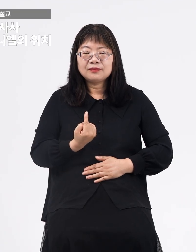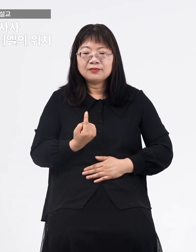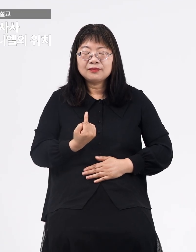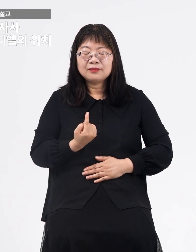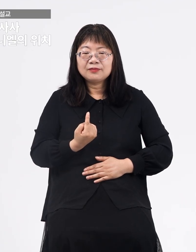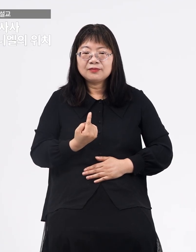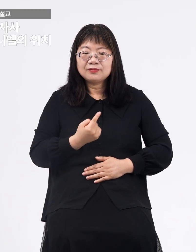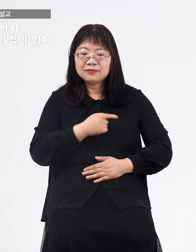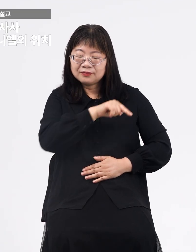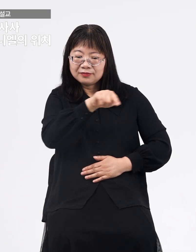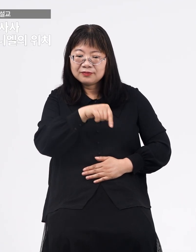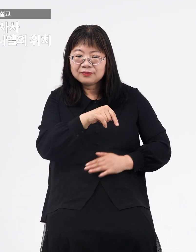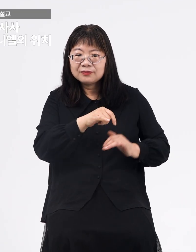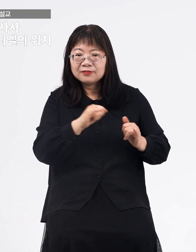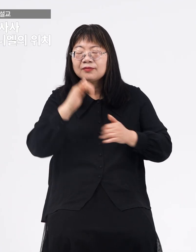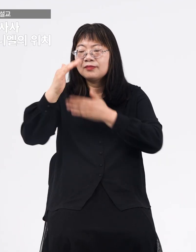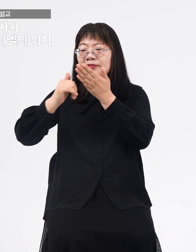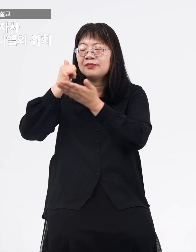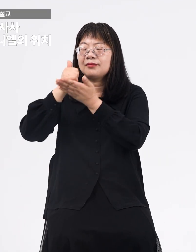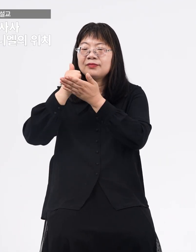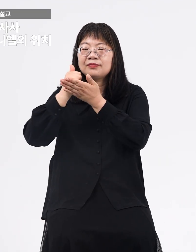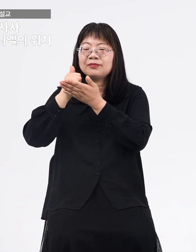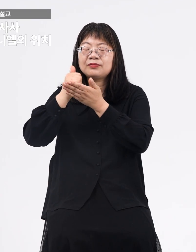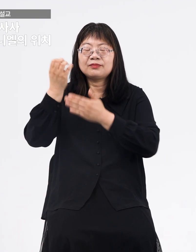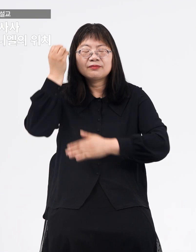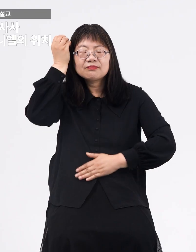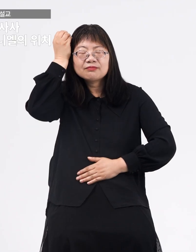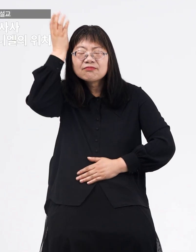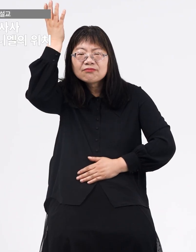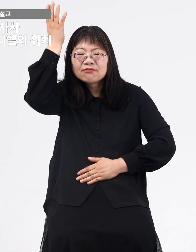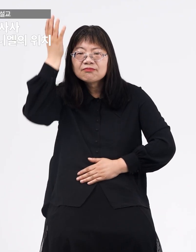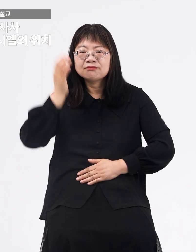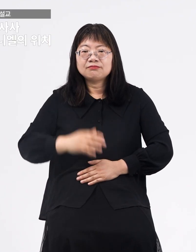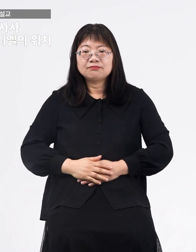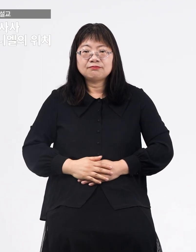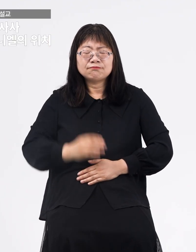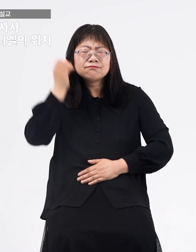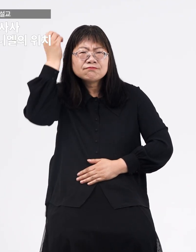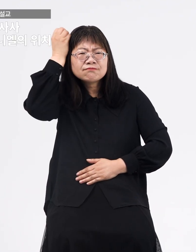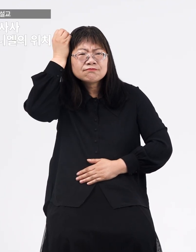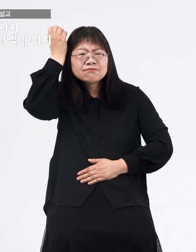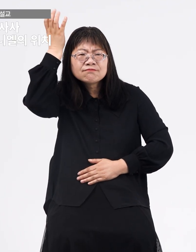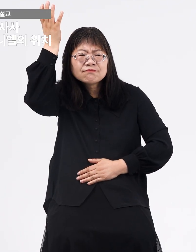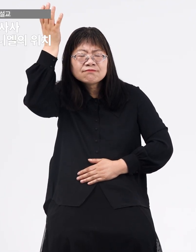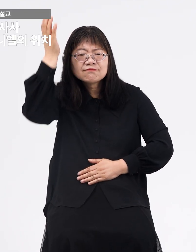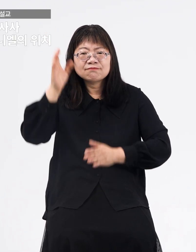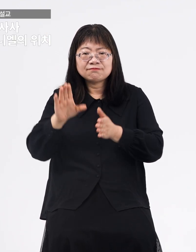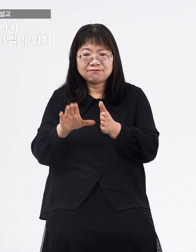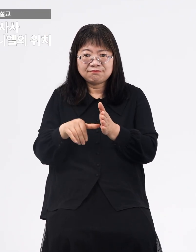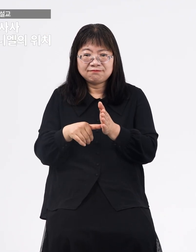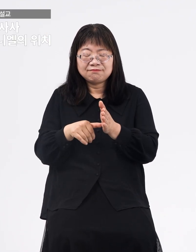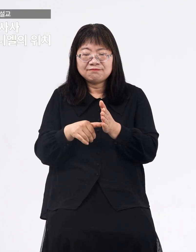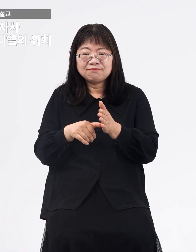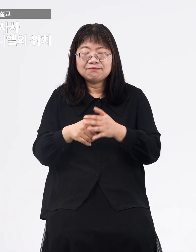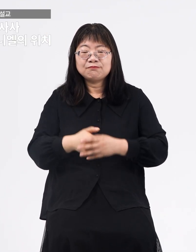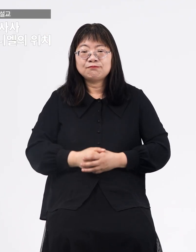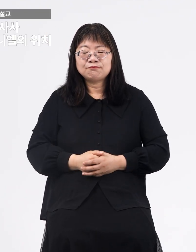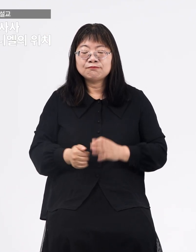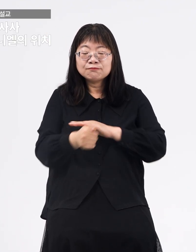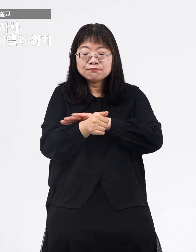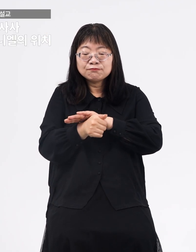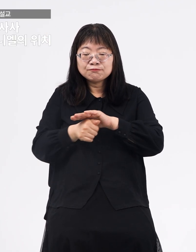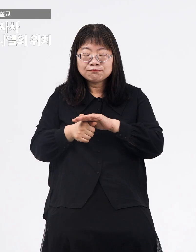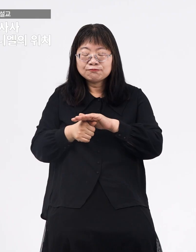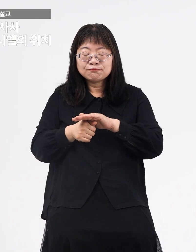어떻게 했습니까? 잊어버리고. 자, 보통 우리가 잊어버렸다 할 때는 수동적으로 생각할